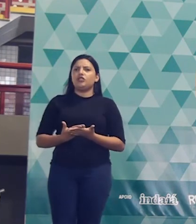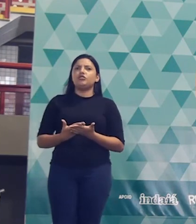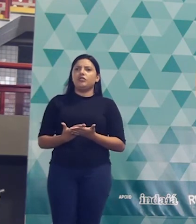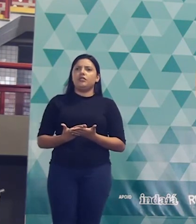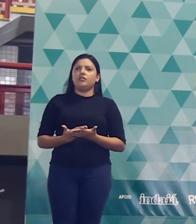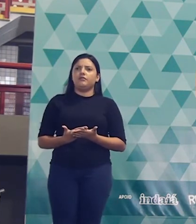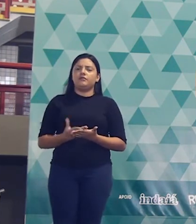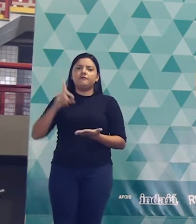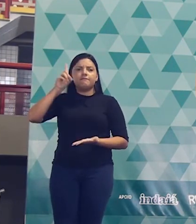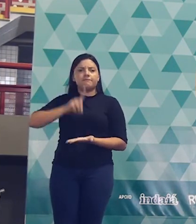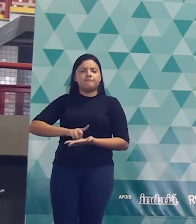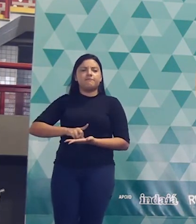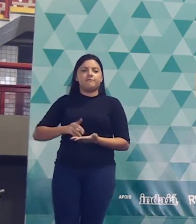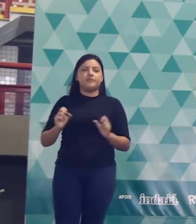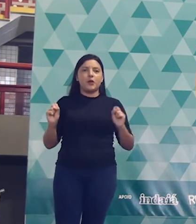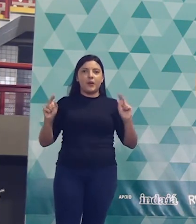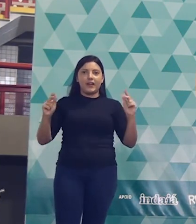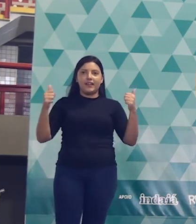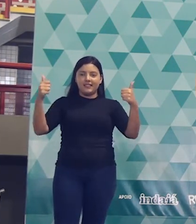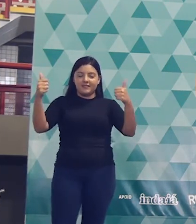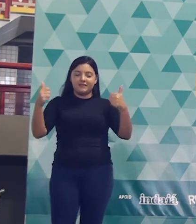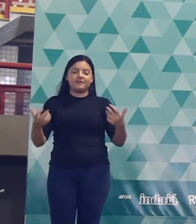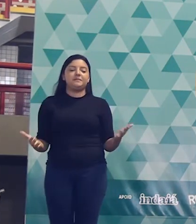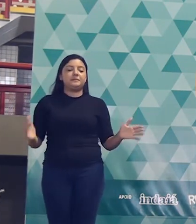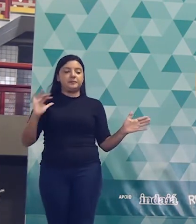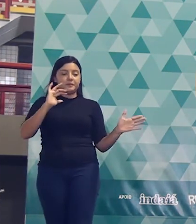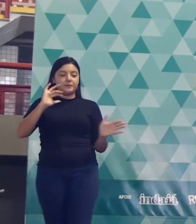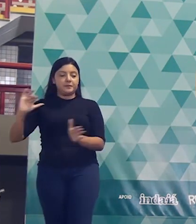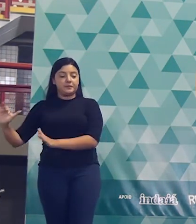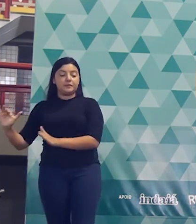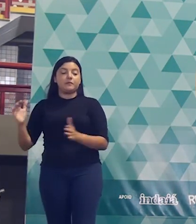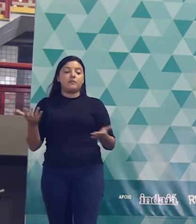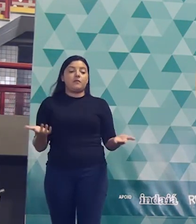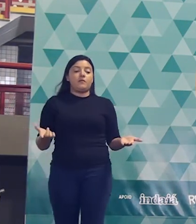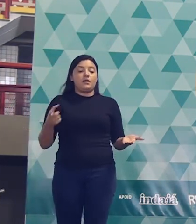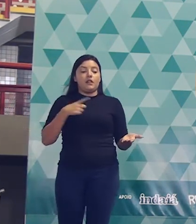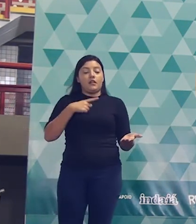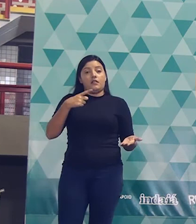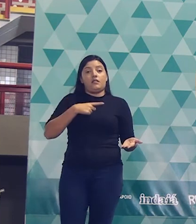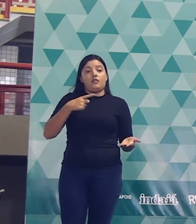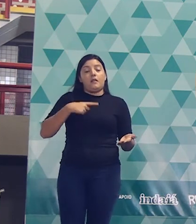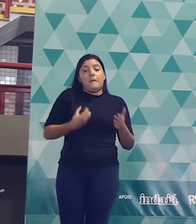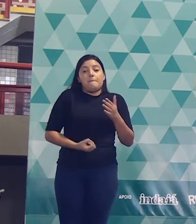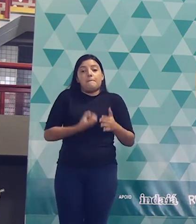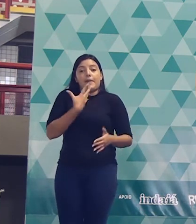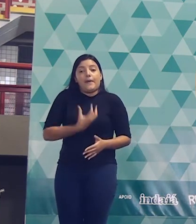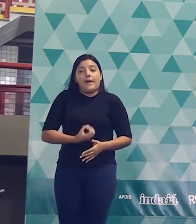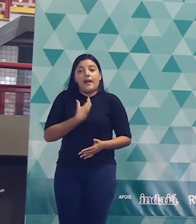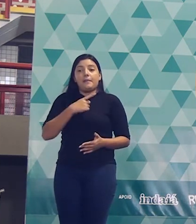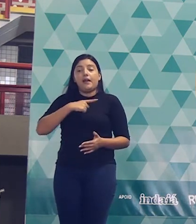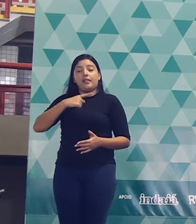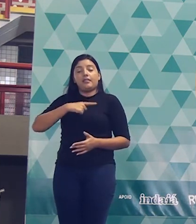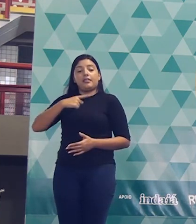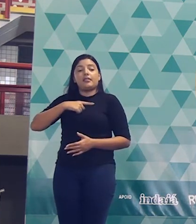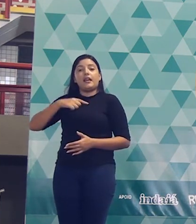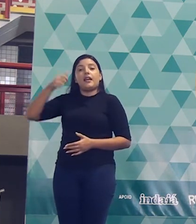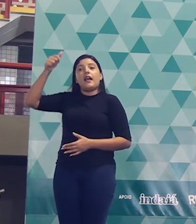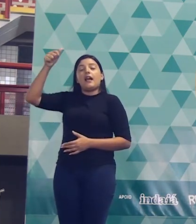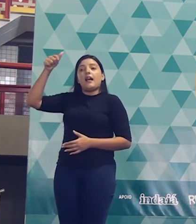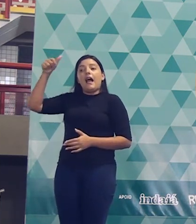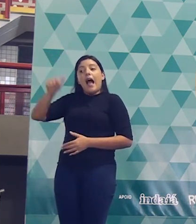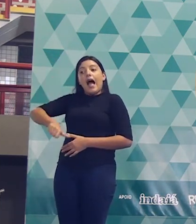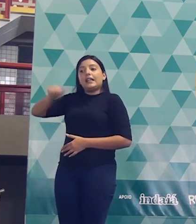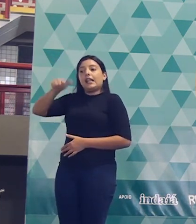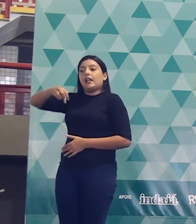diferença. Ok? Então assim, ó, nesse poema, a nossa análise é morfológica,